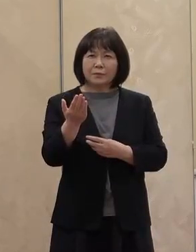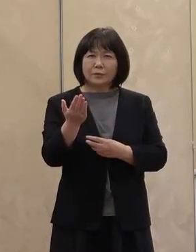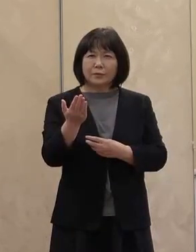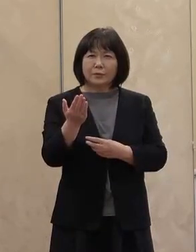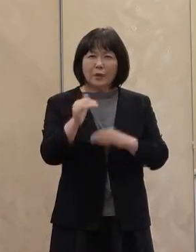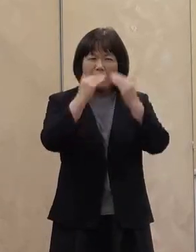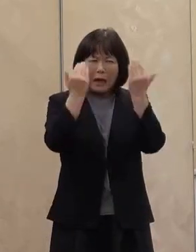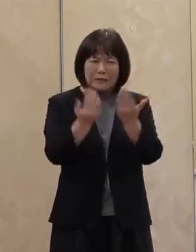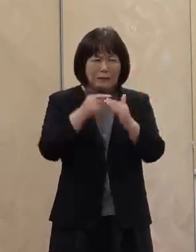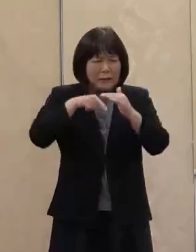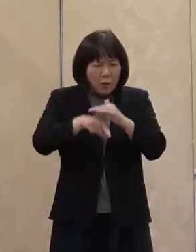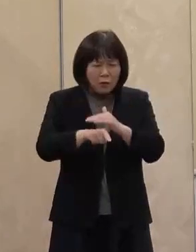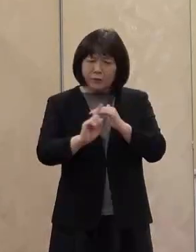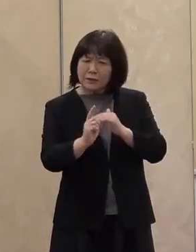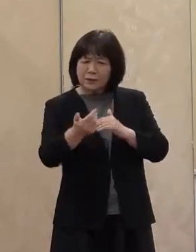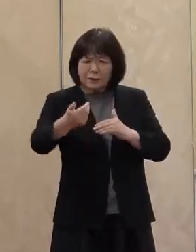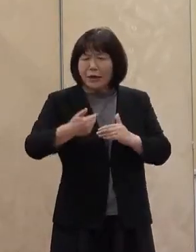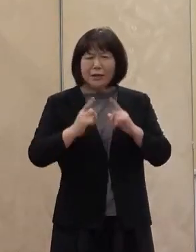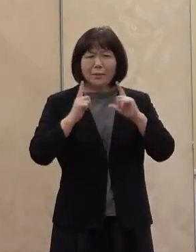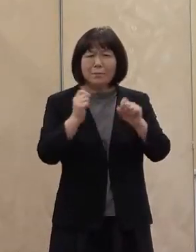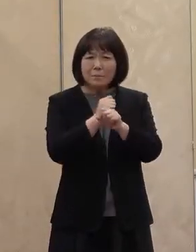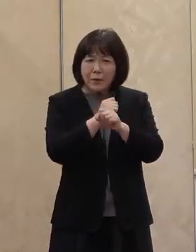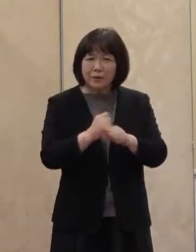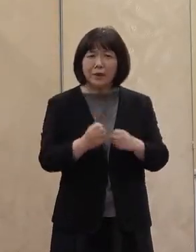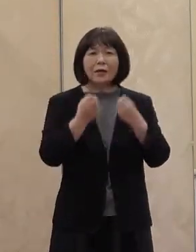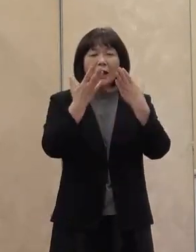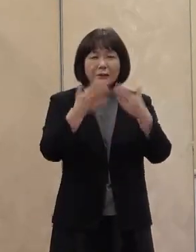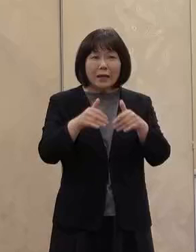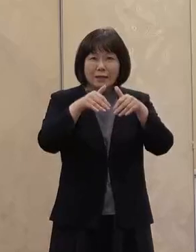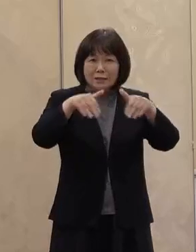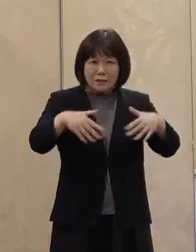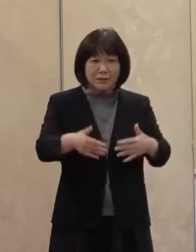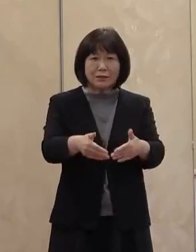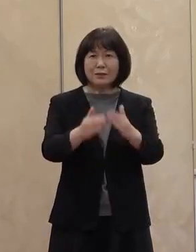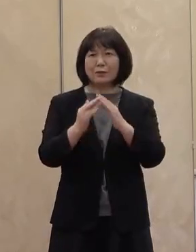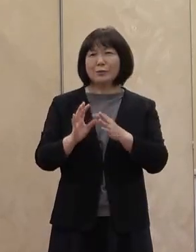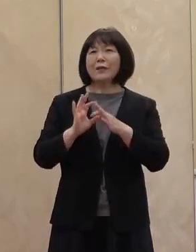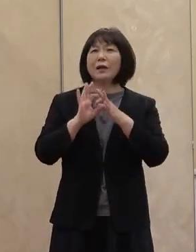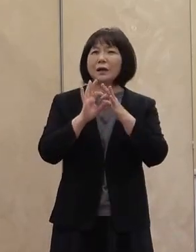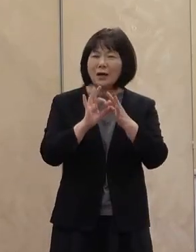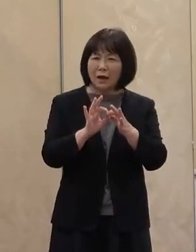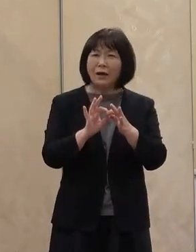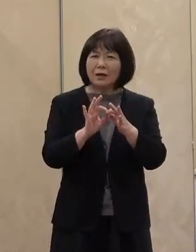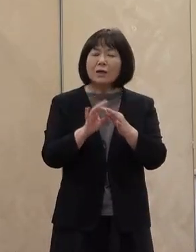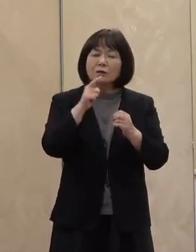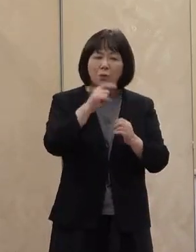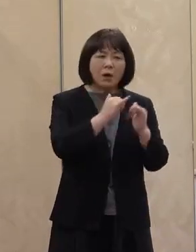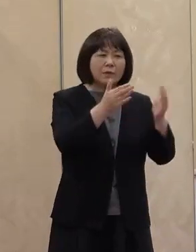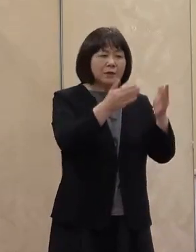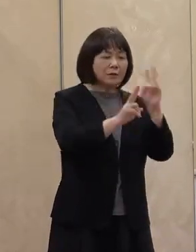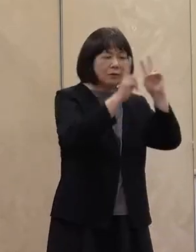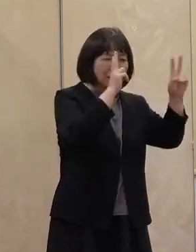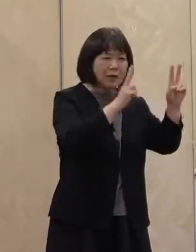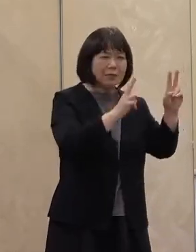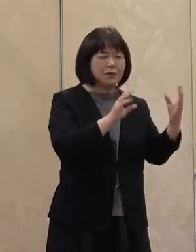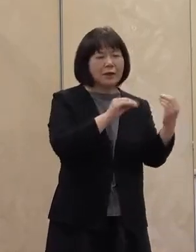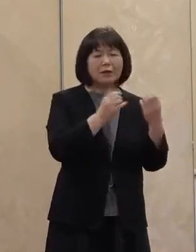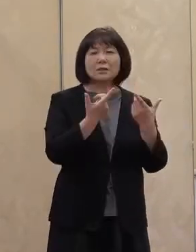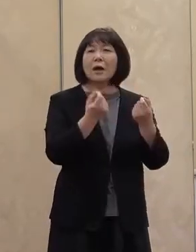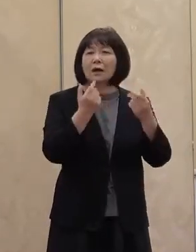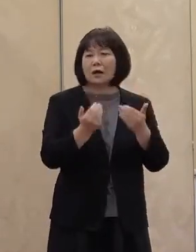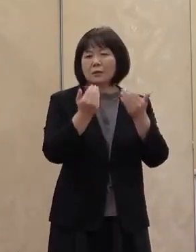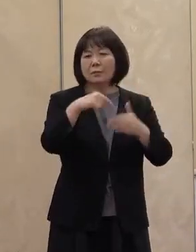なんか完全な根拠と言われてなかなかないですけれども、全く新しい仕組みなんでね、そこを民間の皆さんとも話をしながら進